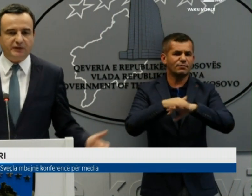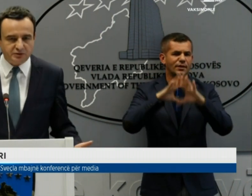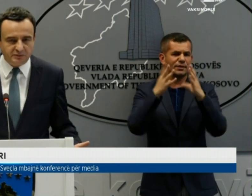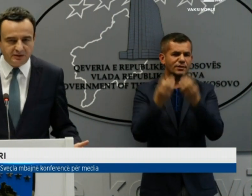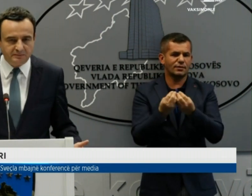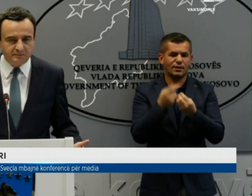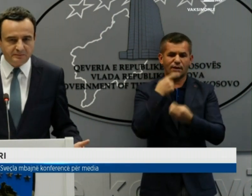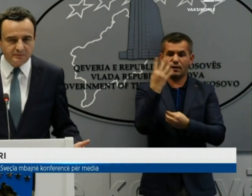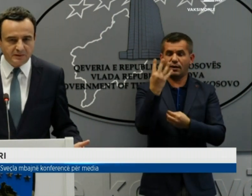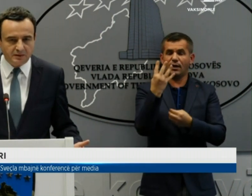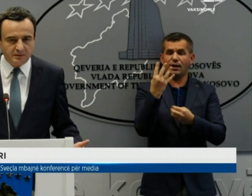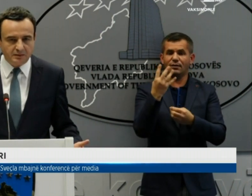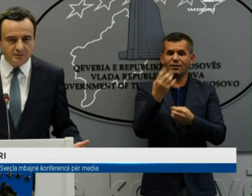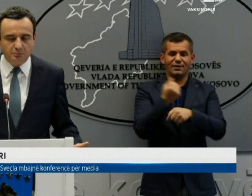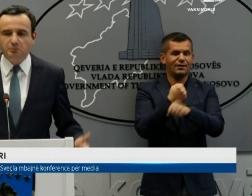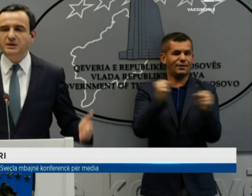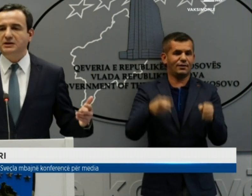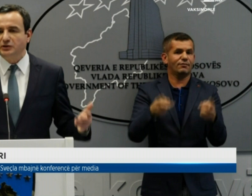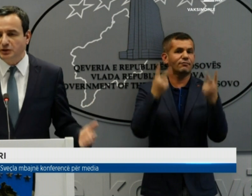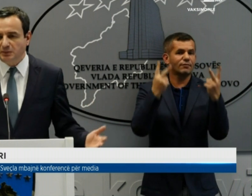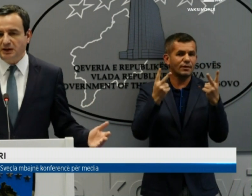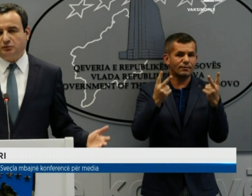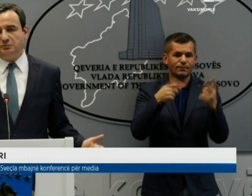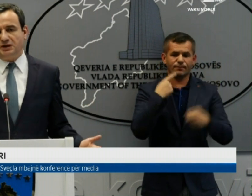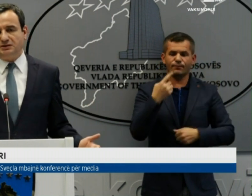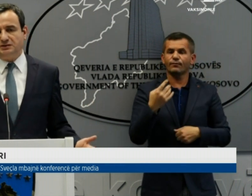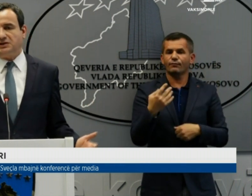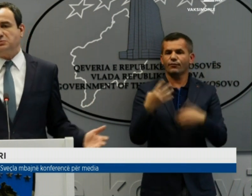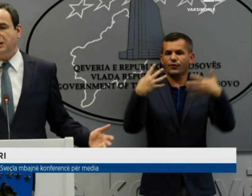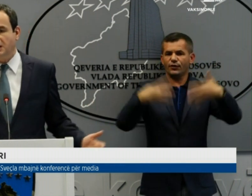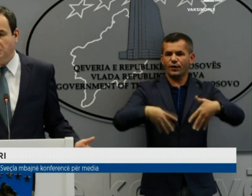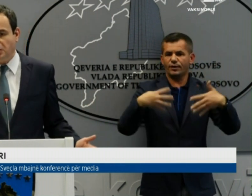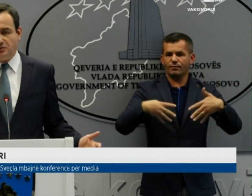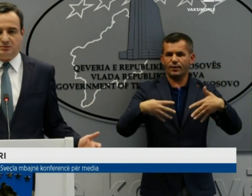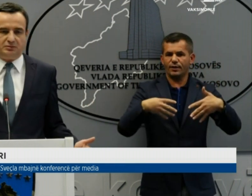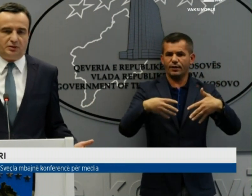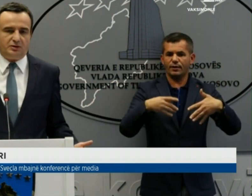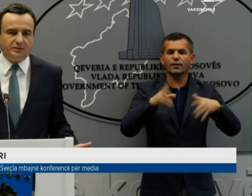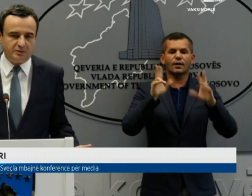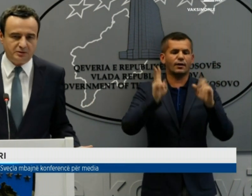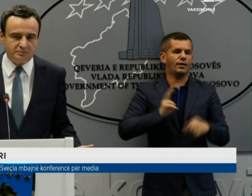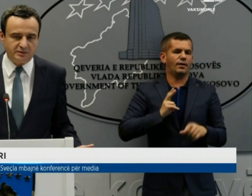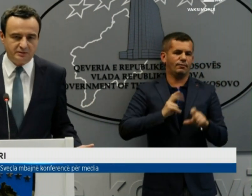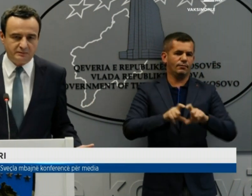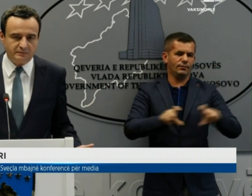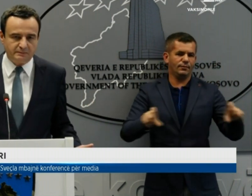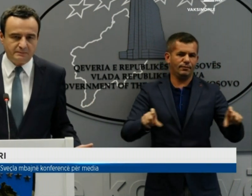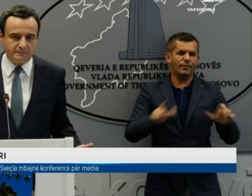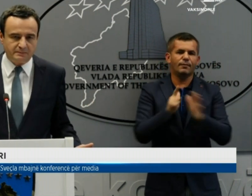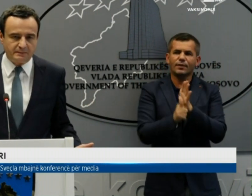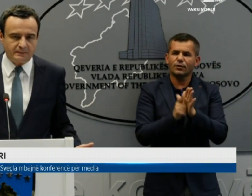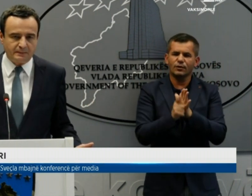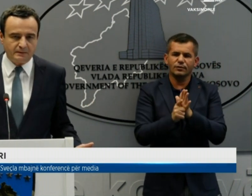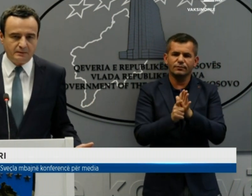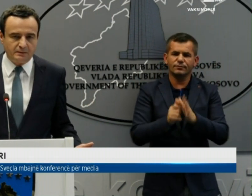lirite famshme, mbi 9000 automjete tashmë i kanë marrë targat e përkohshme.